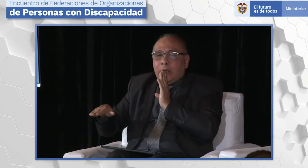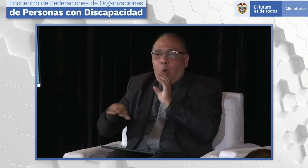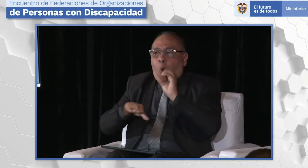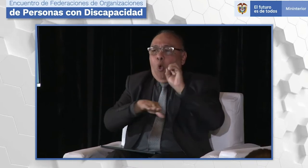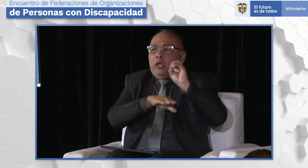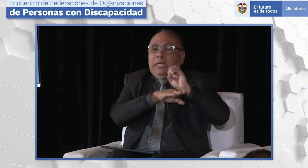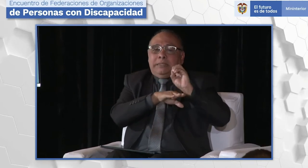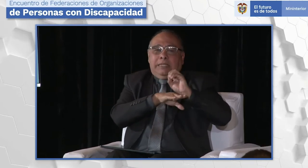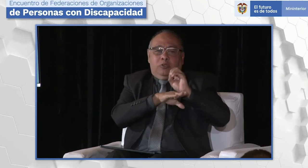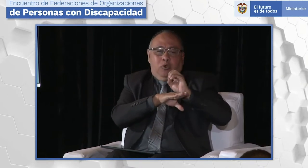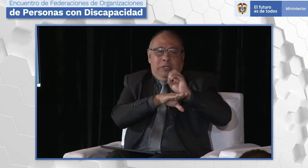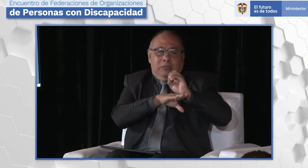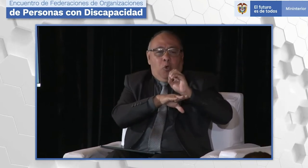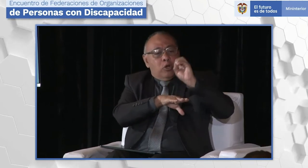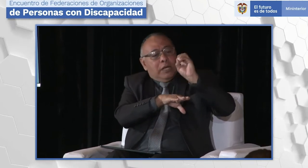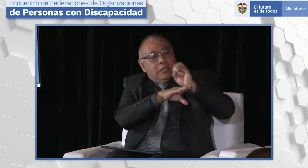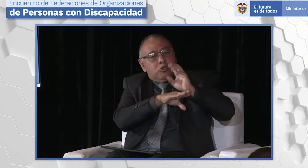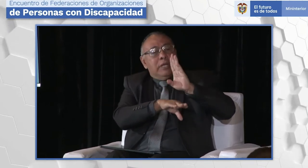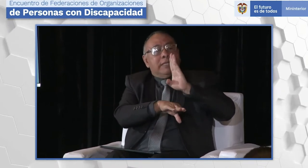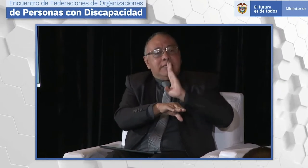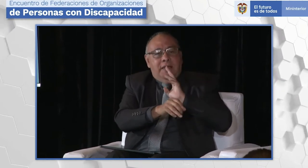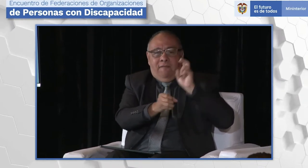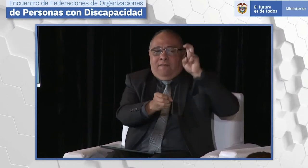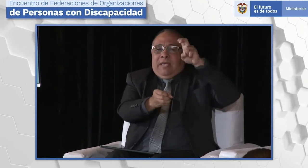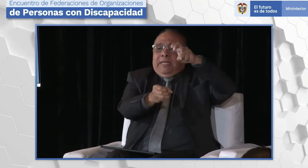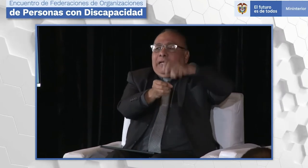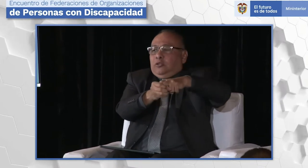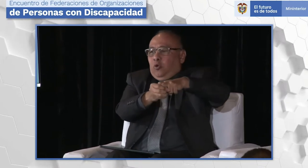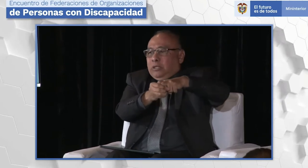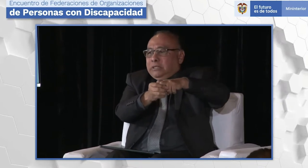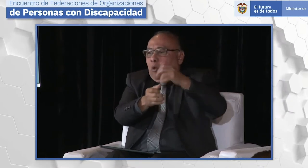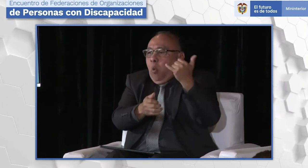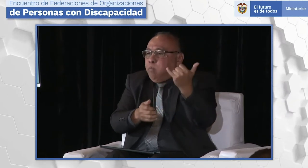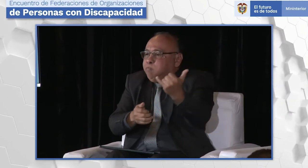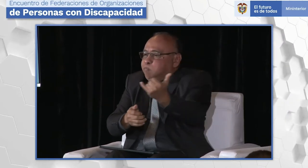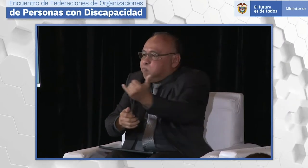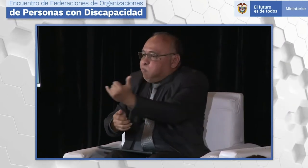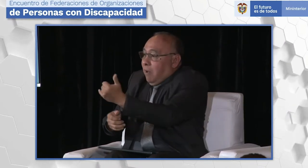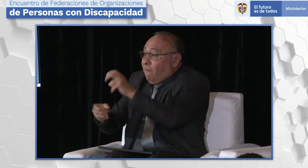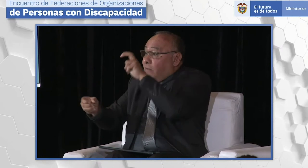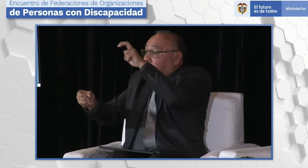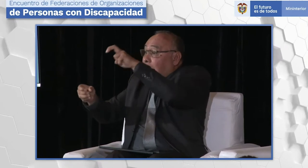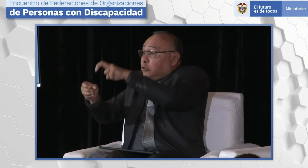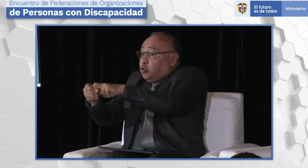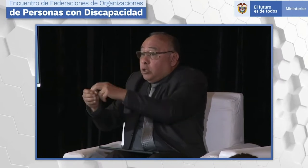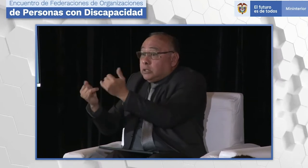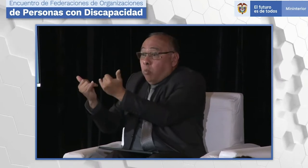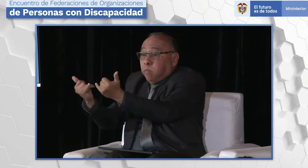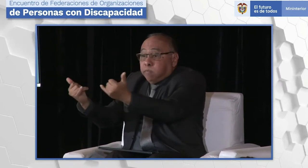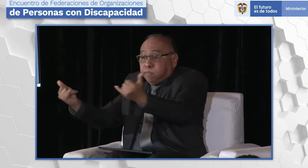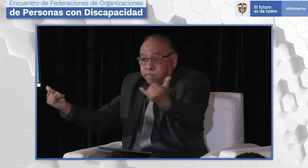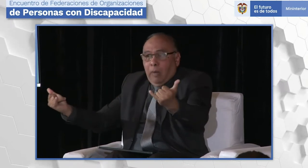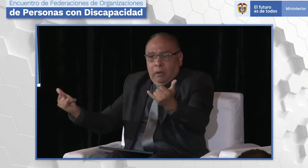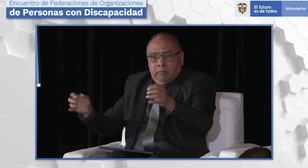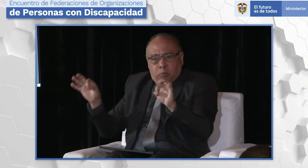el tema de la representatividad. ¿A partir de quién? De las organizaciones que están federadas actualmente.